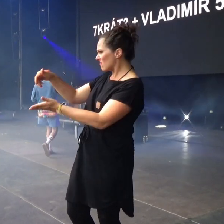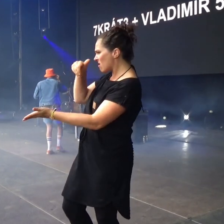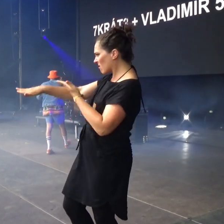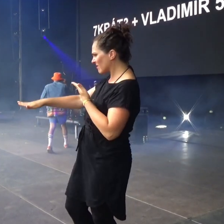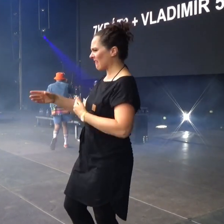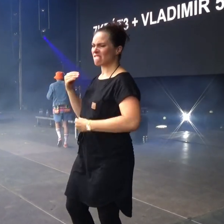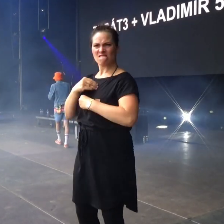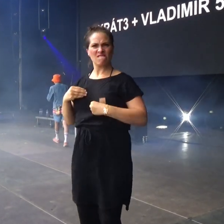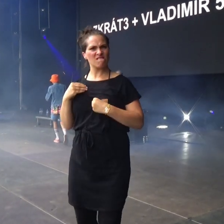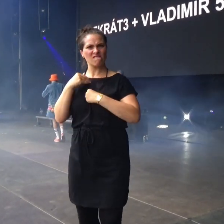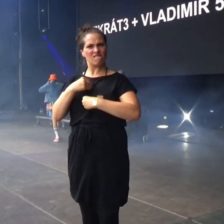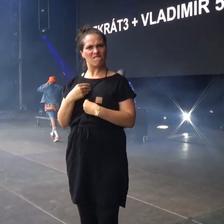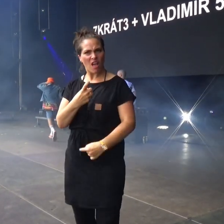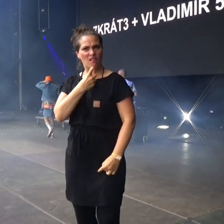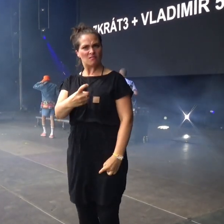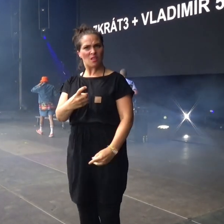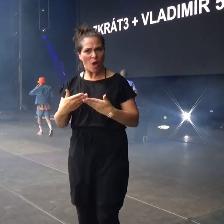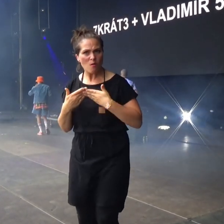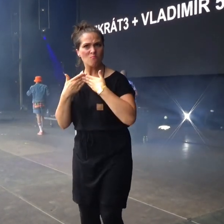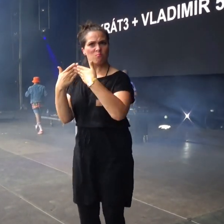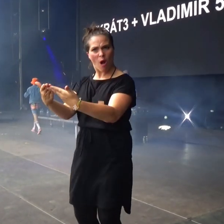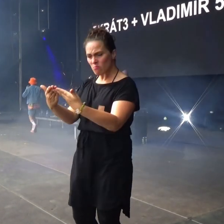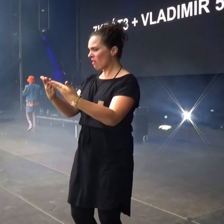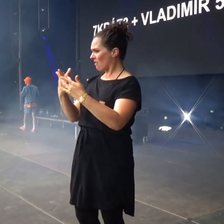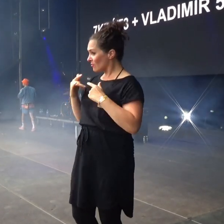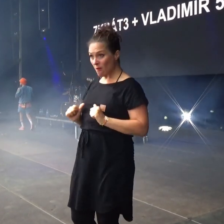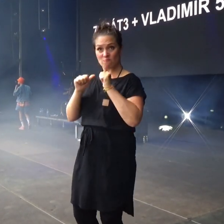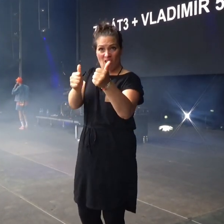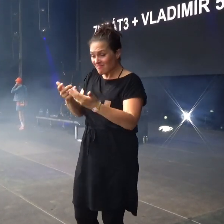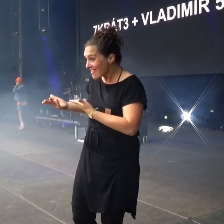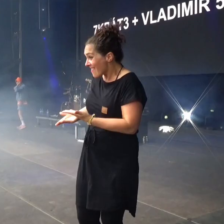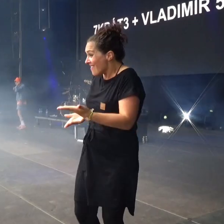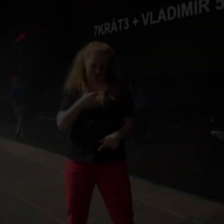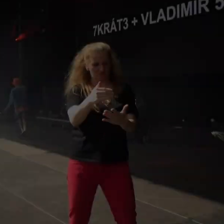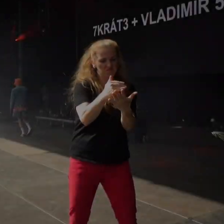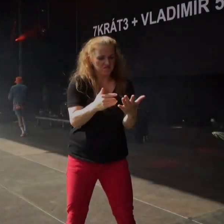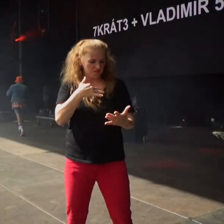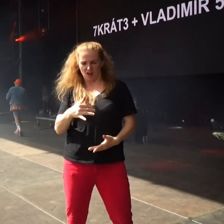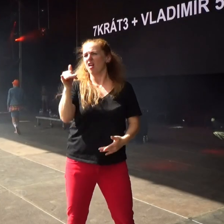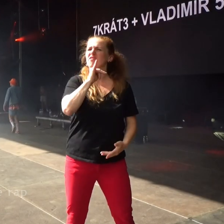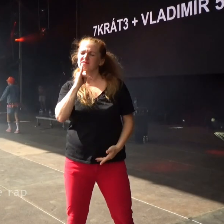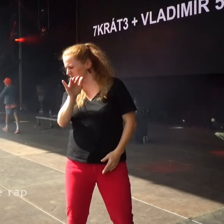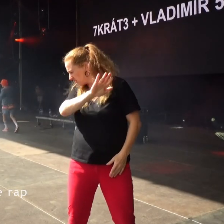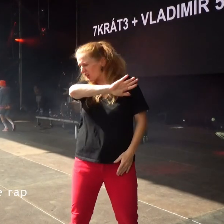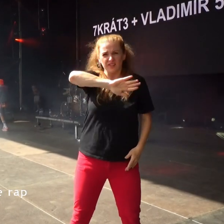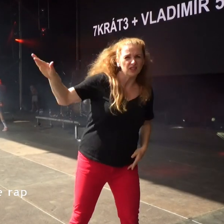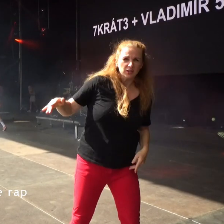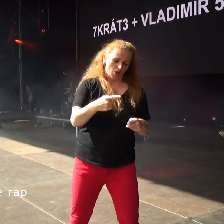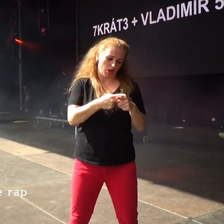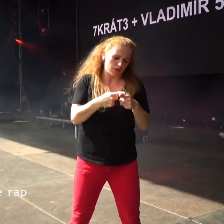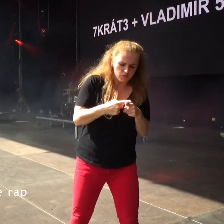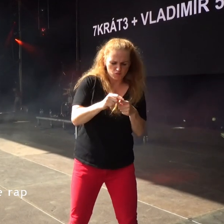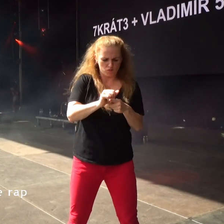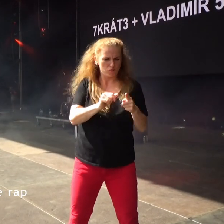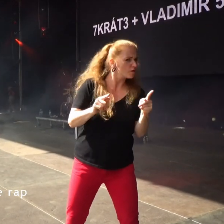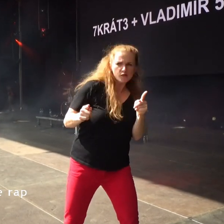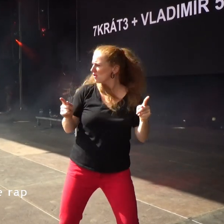předěla pervně a já věců moc, tak jí to výkot, o to postavit moc, Já mám svůj harmonogram řádný býtí,